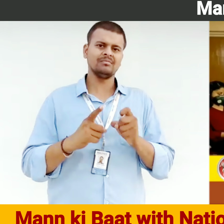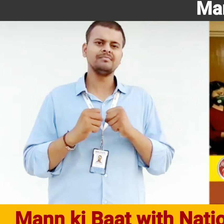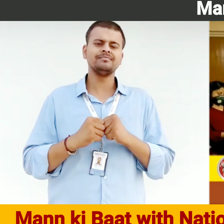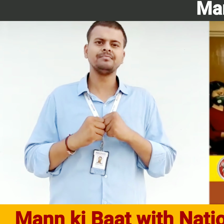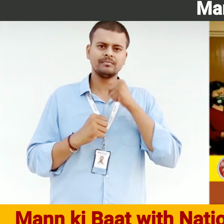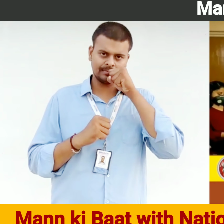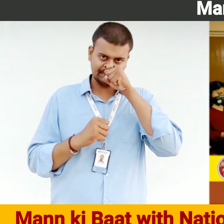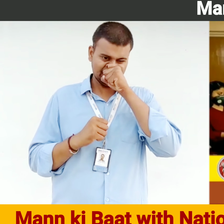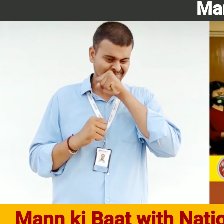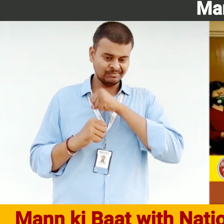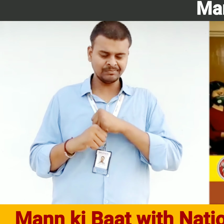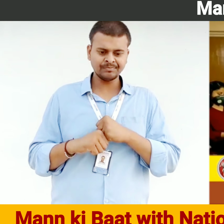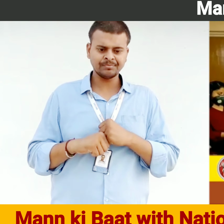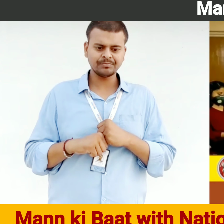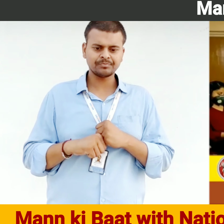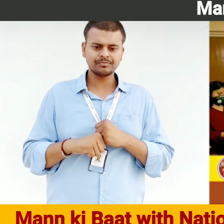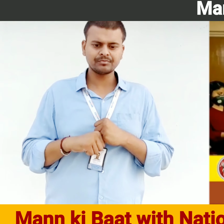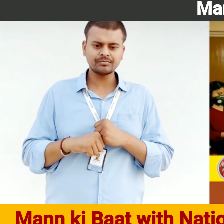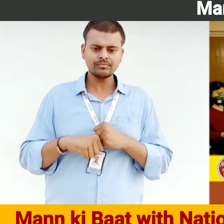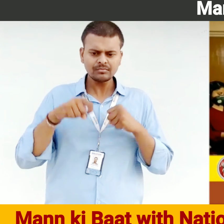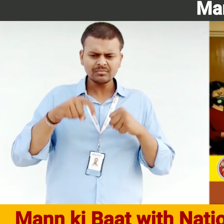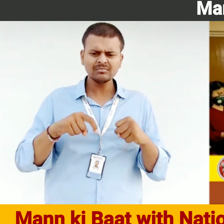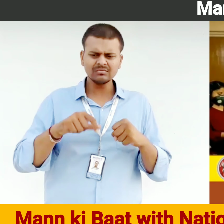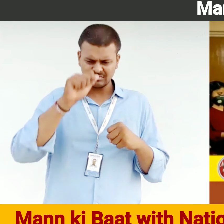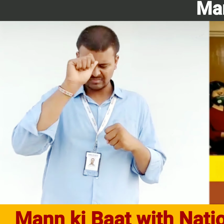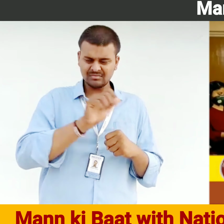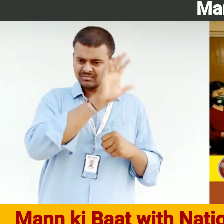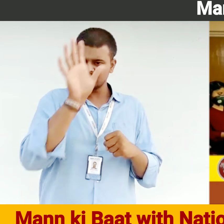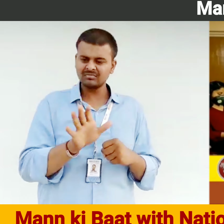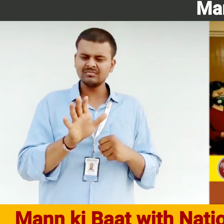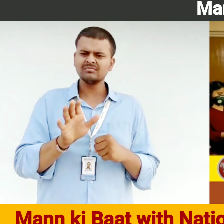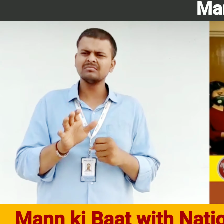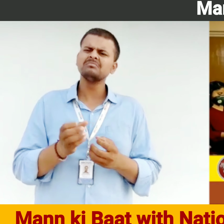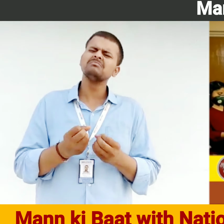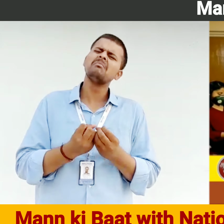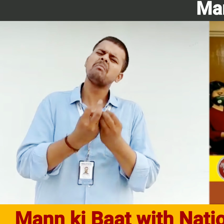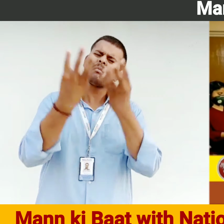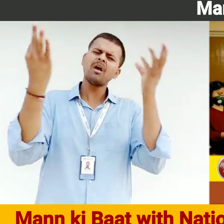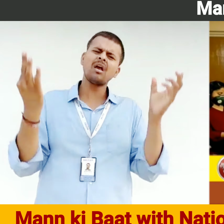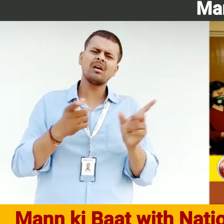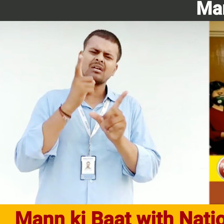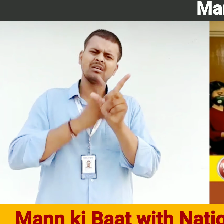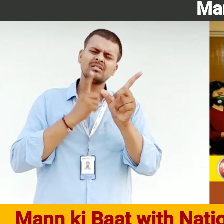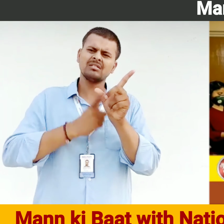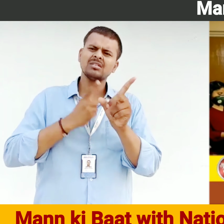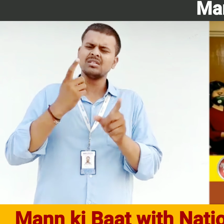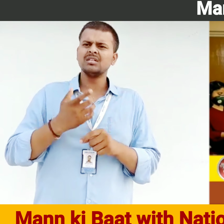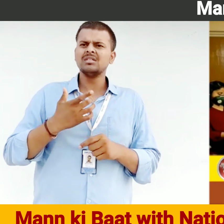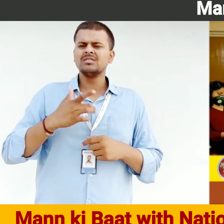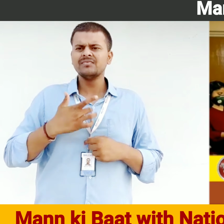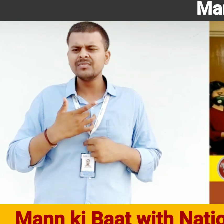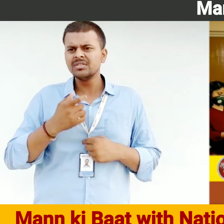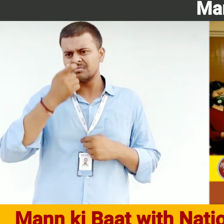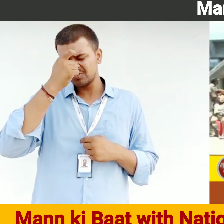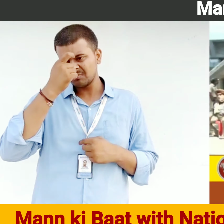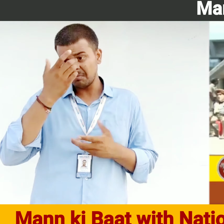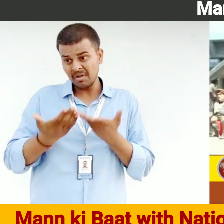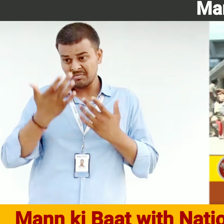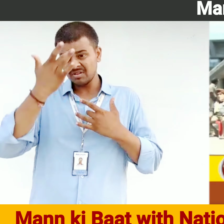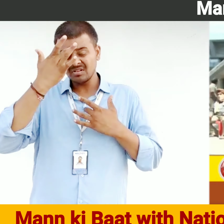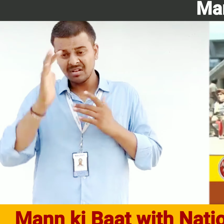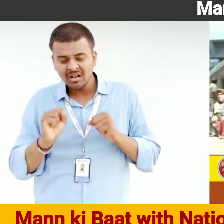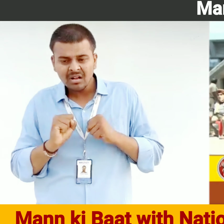में करोड़ों करोड़ गरीब दशकों से एक बहुत बड़ी चिंता में रहते आए हैं। अगर बीमार पड़ गए